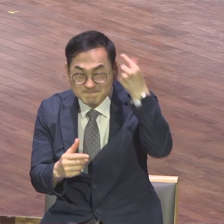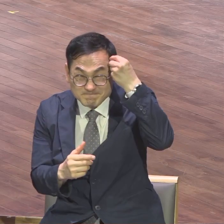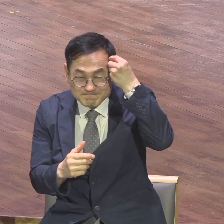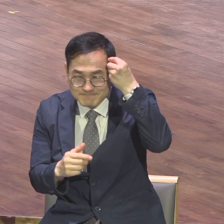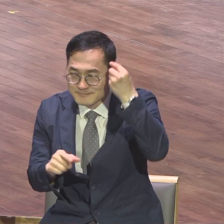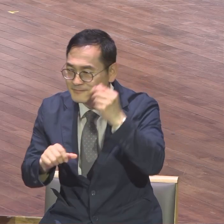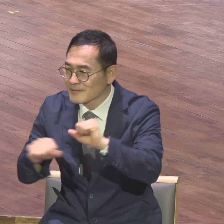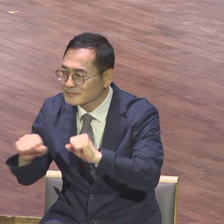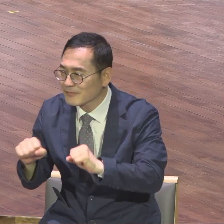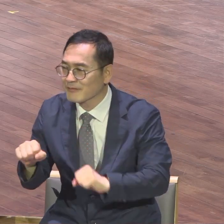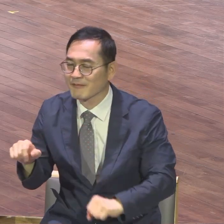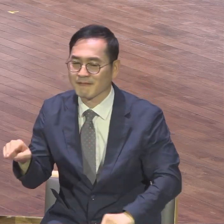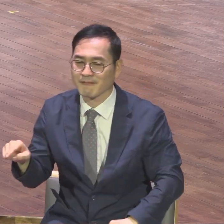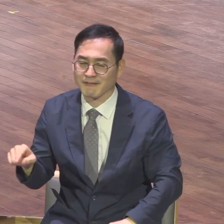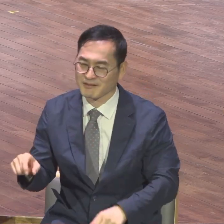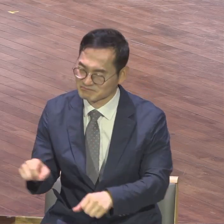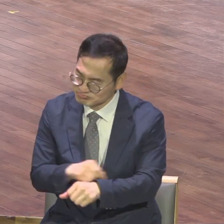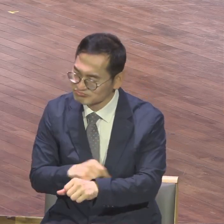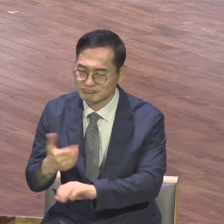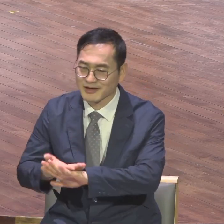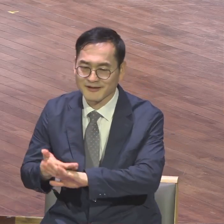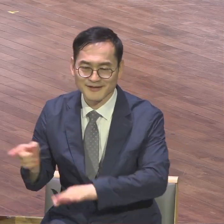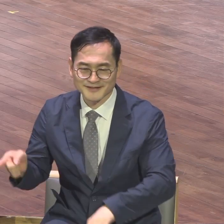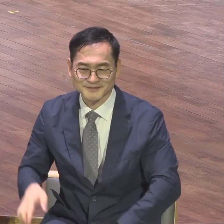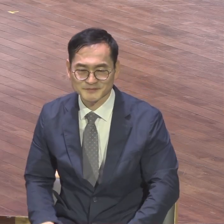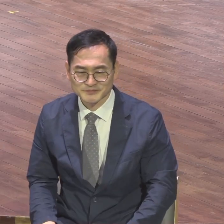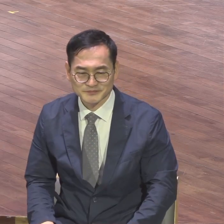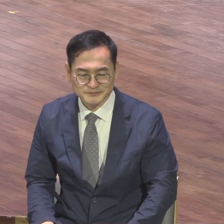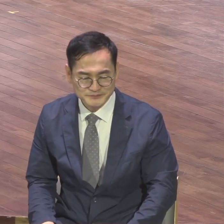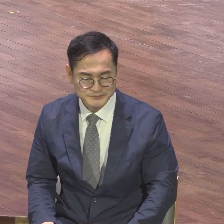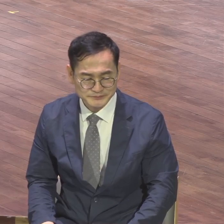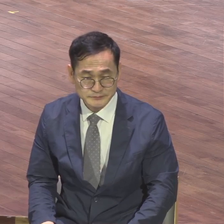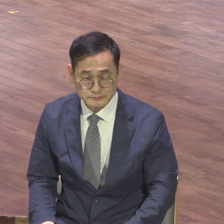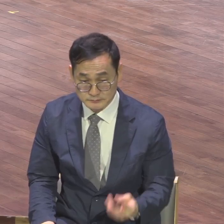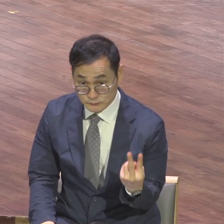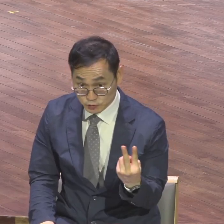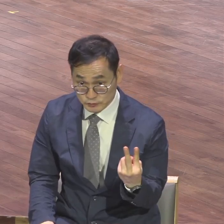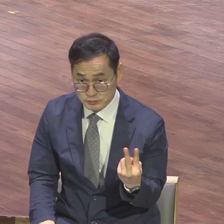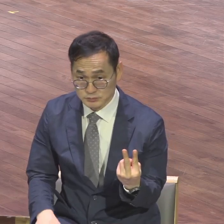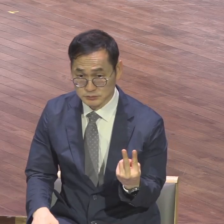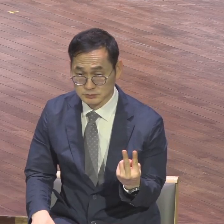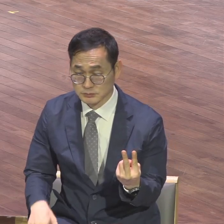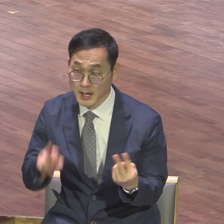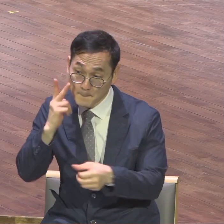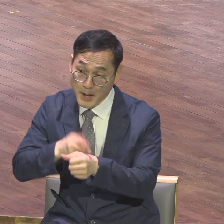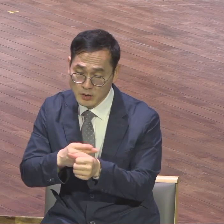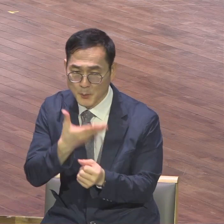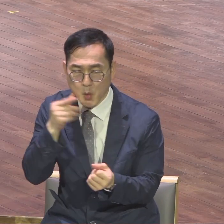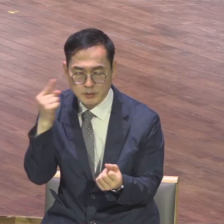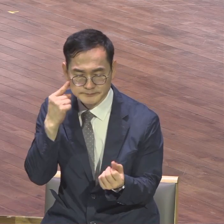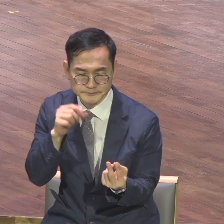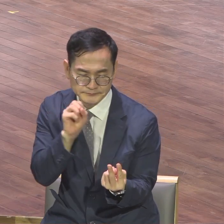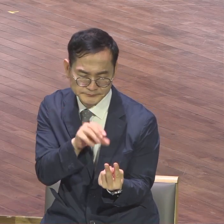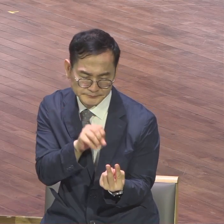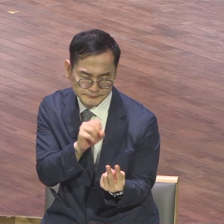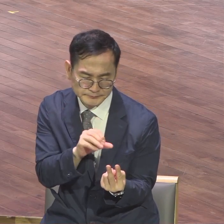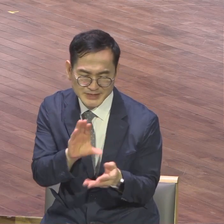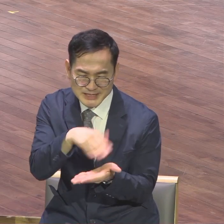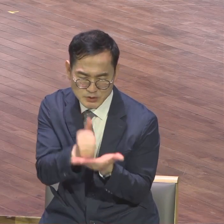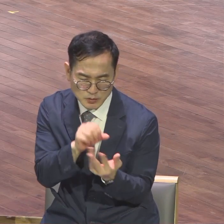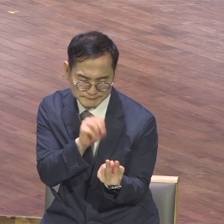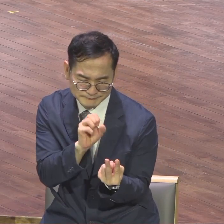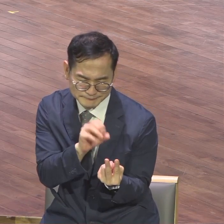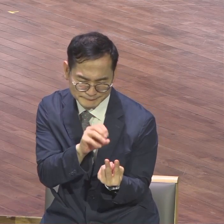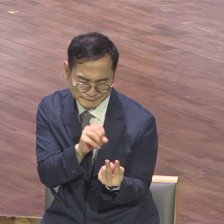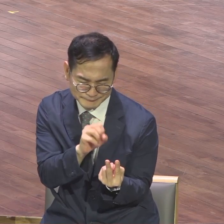이렇게 이 바울을 통해서 확실하게 복음의 액기스를 받았는지, 바울의 이 그리스도를 향한 뜨거운